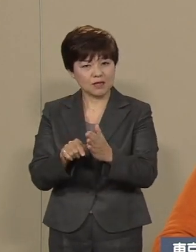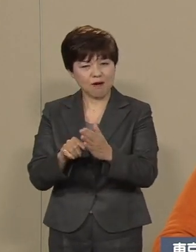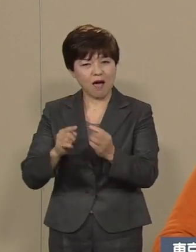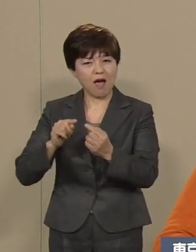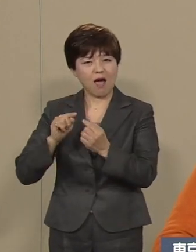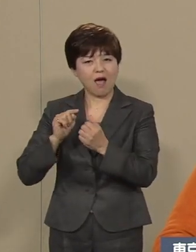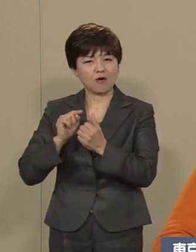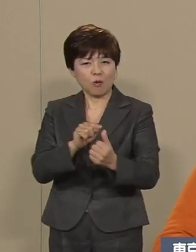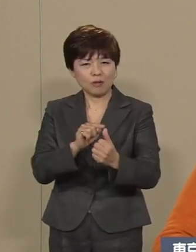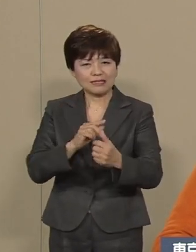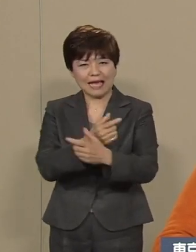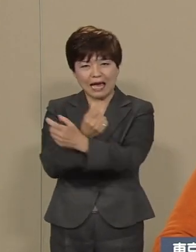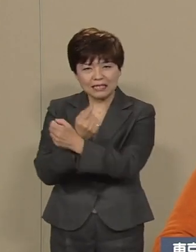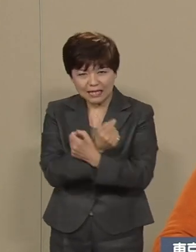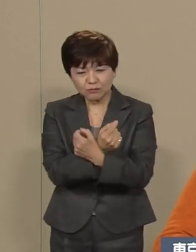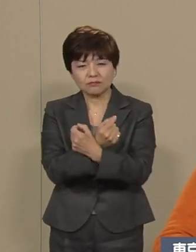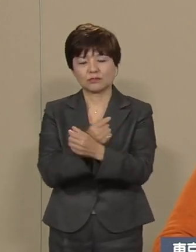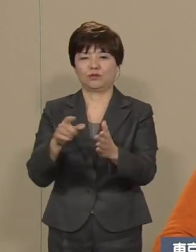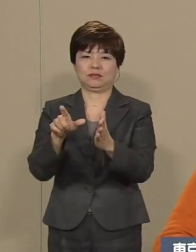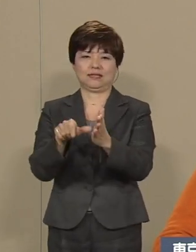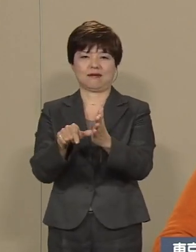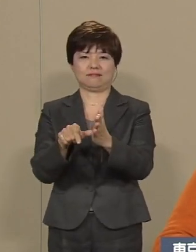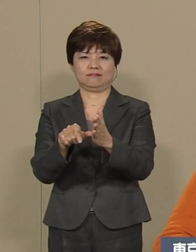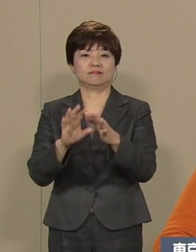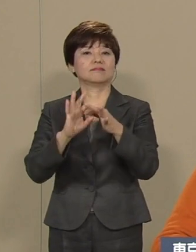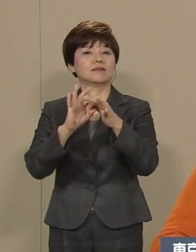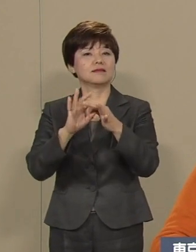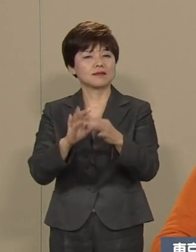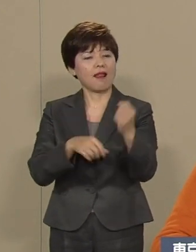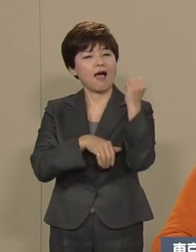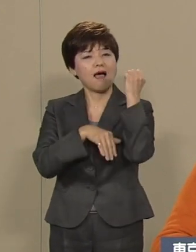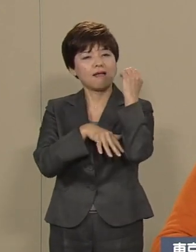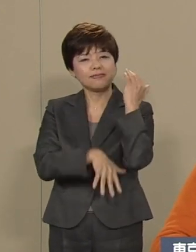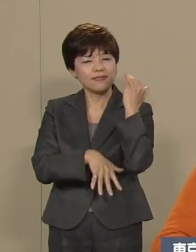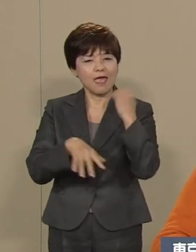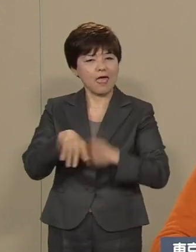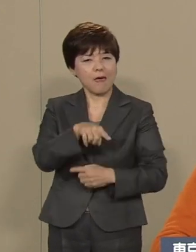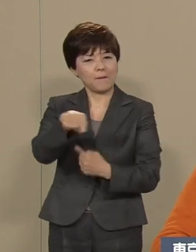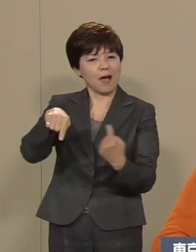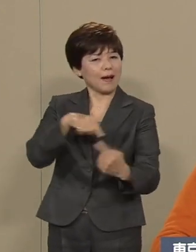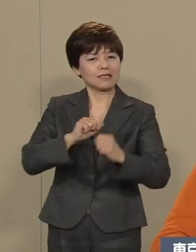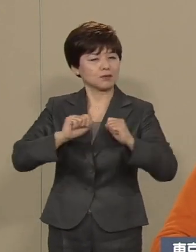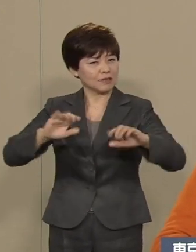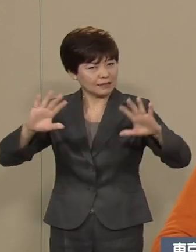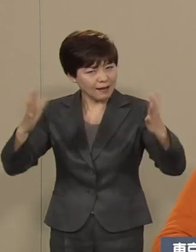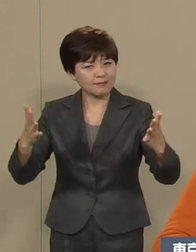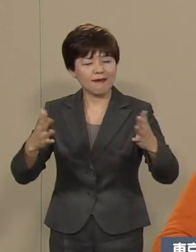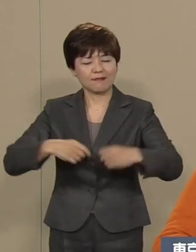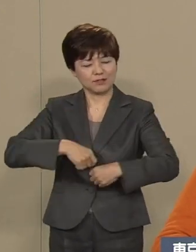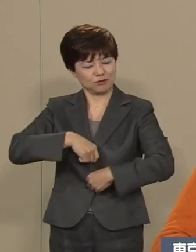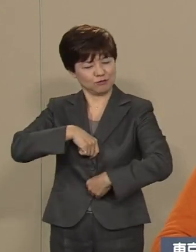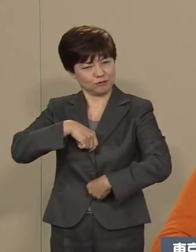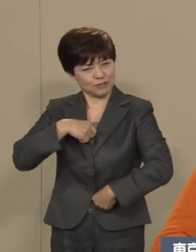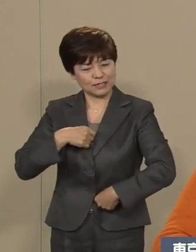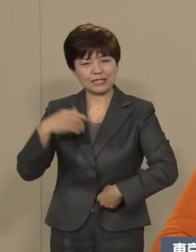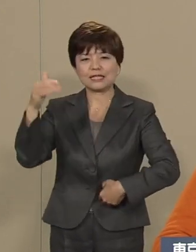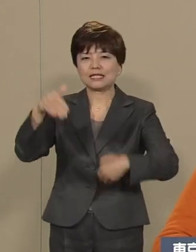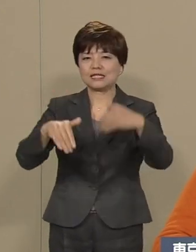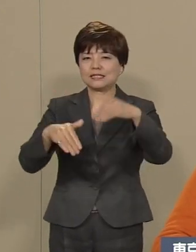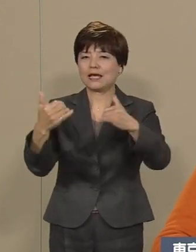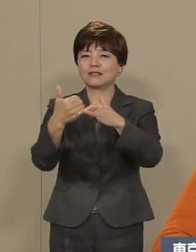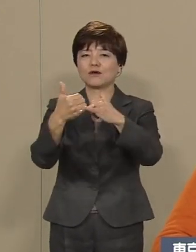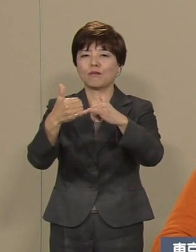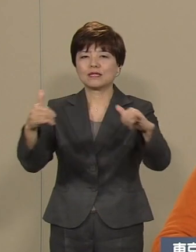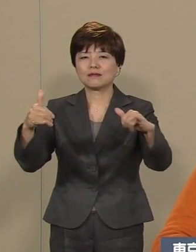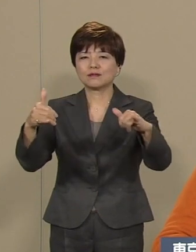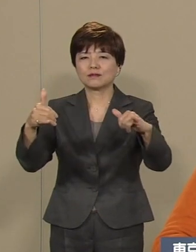いう時代でからくそ決して根回しをせず純粋に選挙民の民だけを